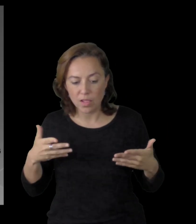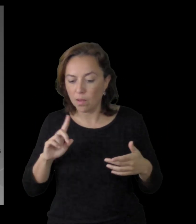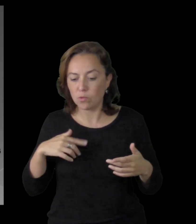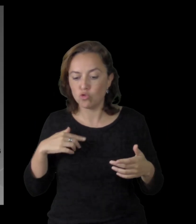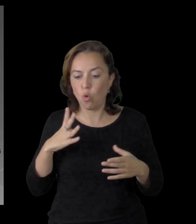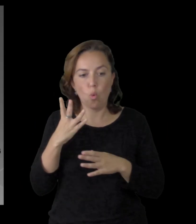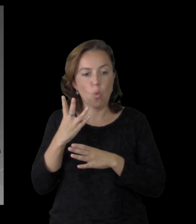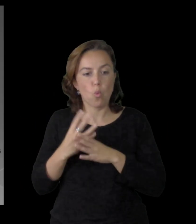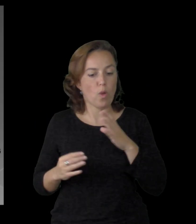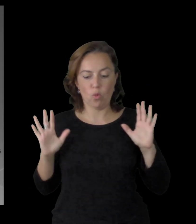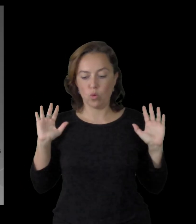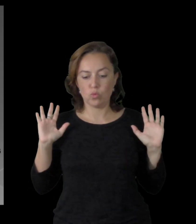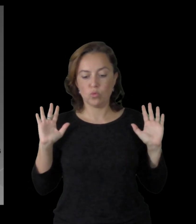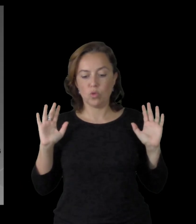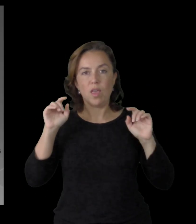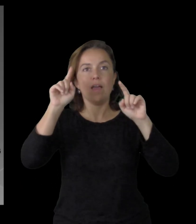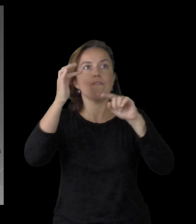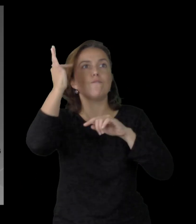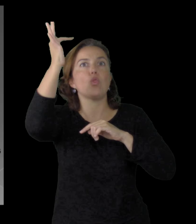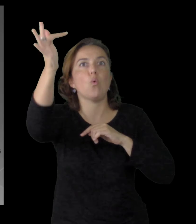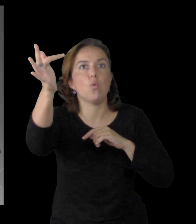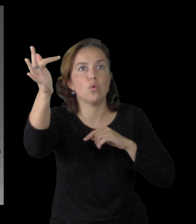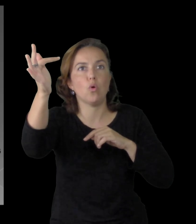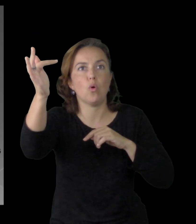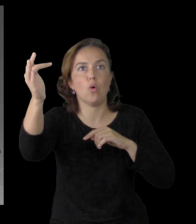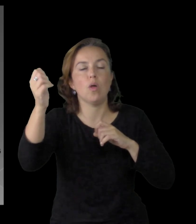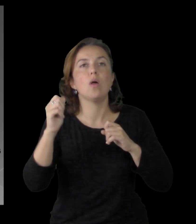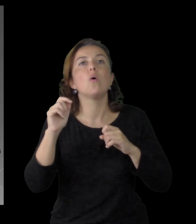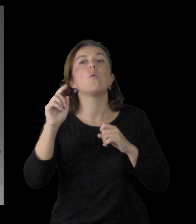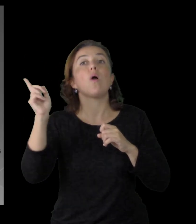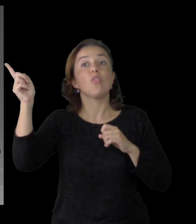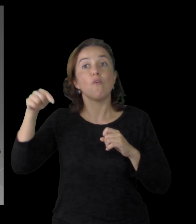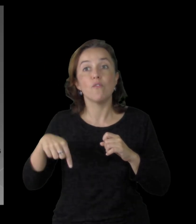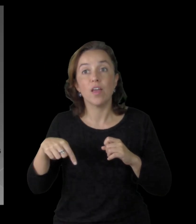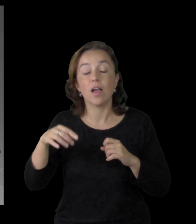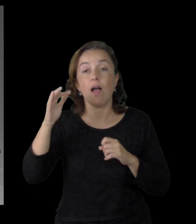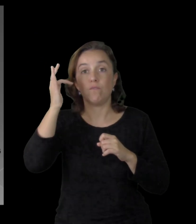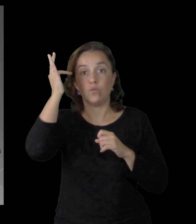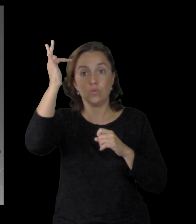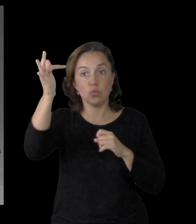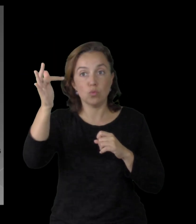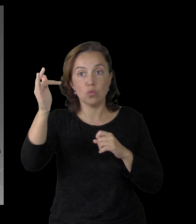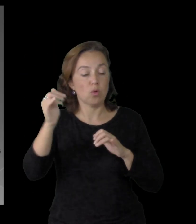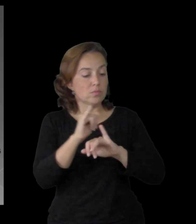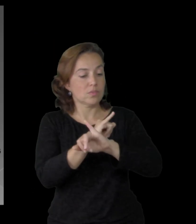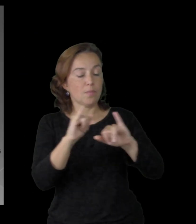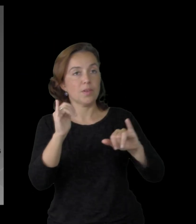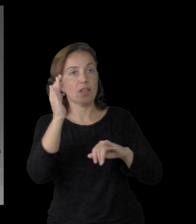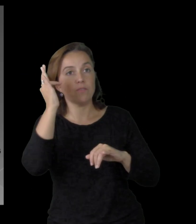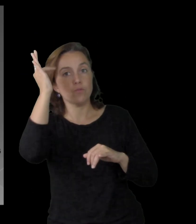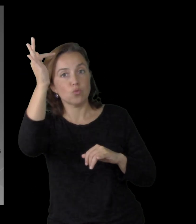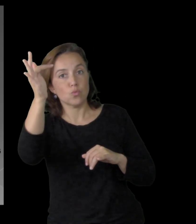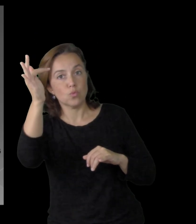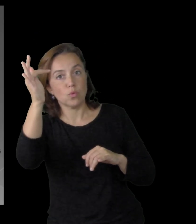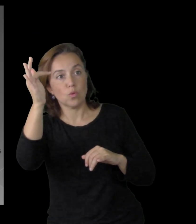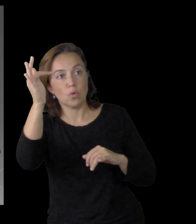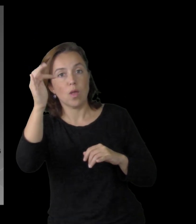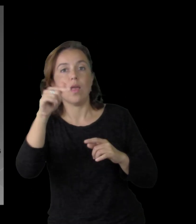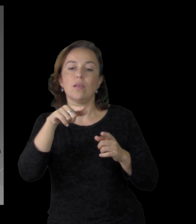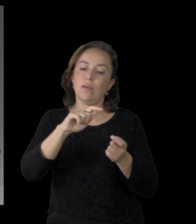estoy en ese futuro. Cuando llegue ese momento, ya dejará de ser futuro y pasará a ser el